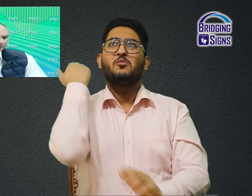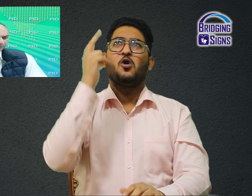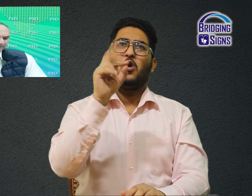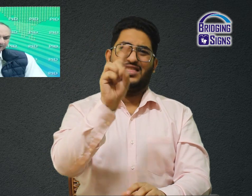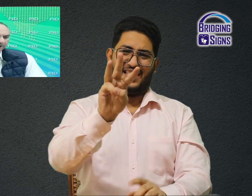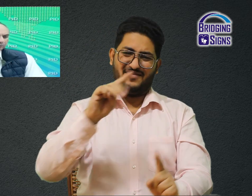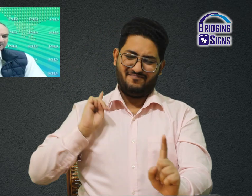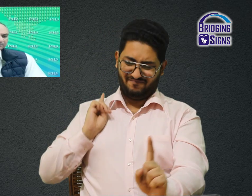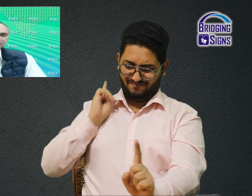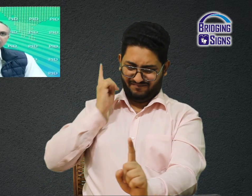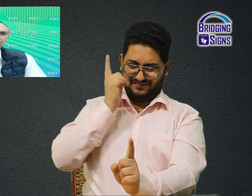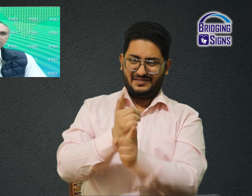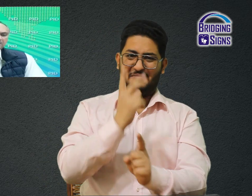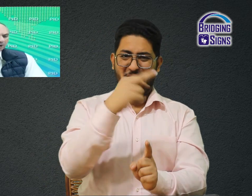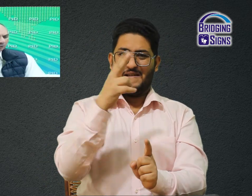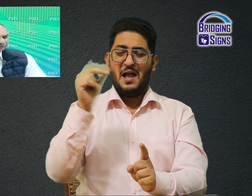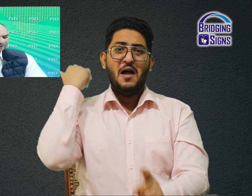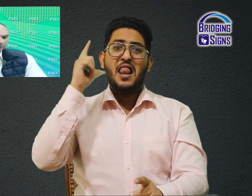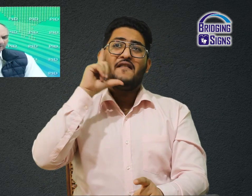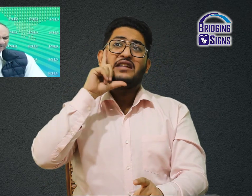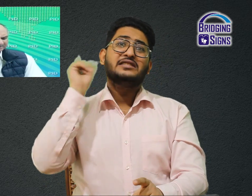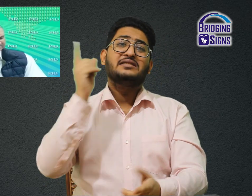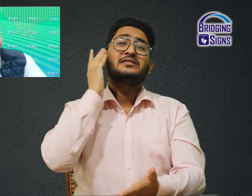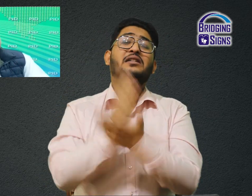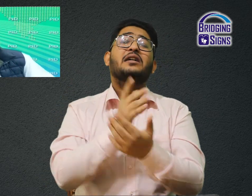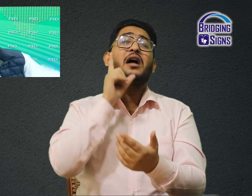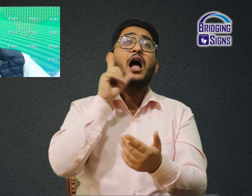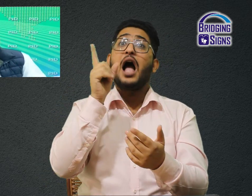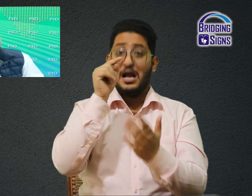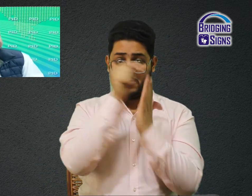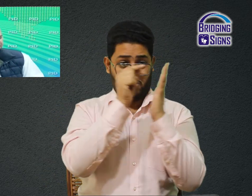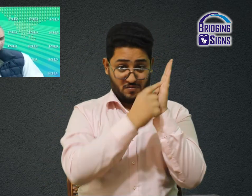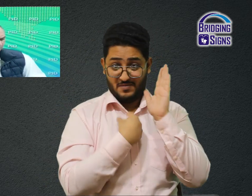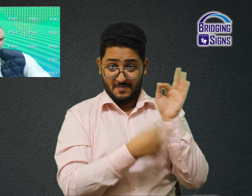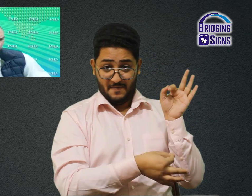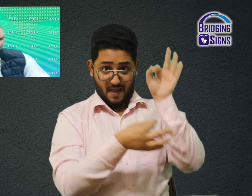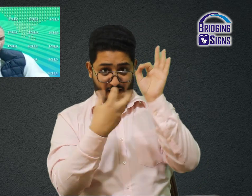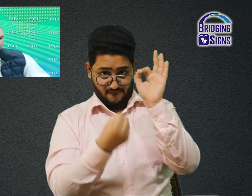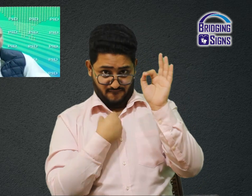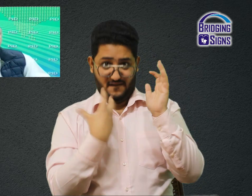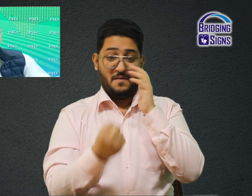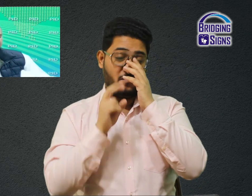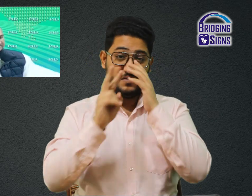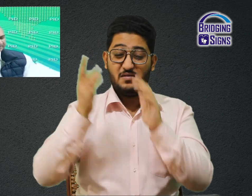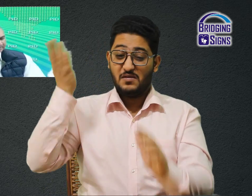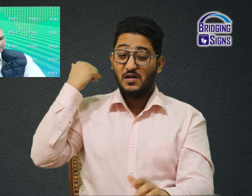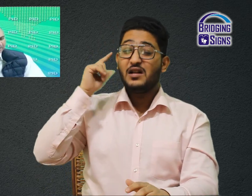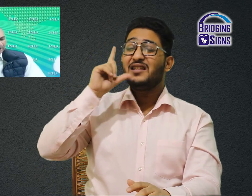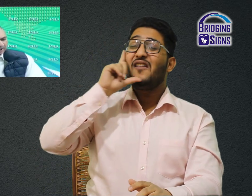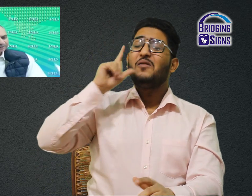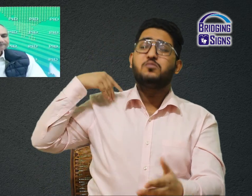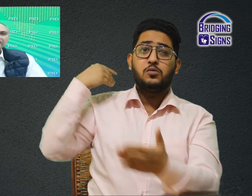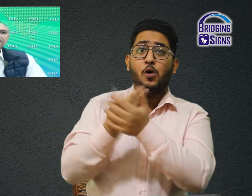से लेके जो सबका हुकूमत थी मुस्लिम लीग नून की उसके दौरान, ये एग्जैक्ट स्टेटिस्टिक्स मैं आपको बता सकता हूँ, उनके दौरान तकरीबन इस तरह